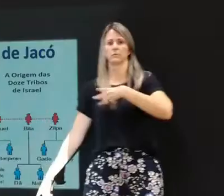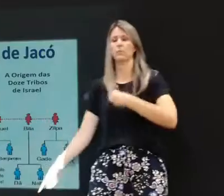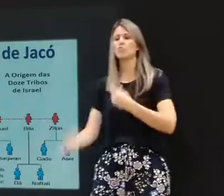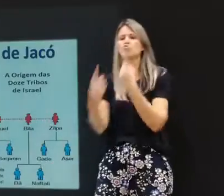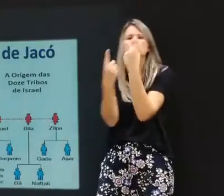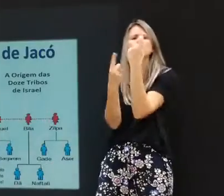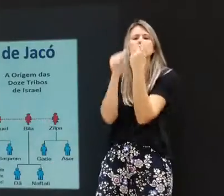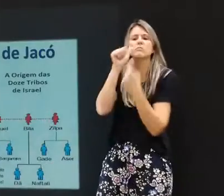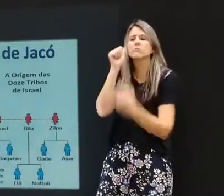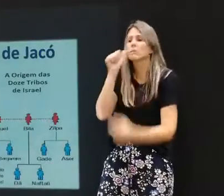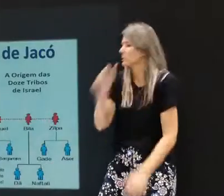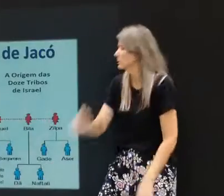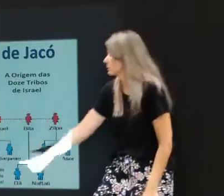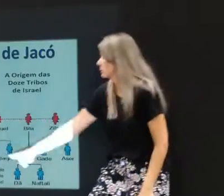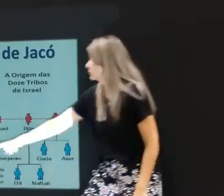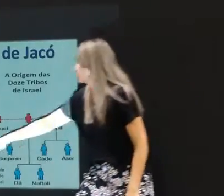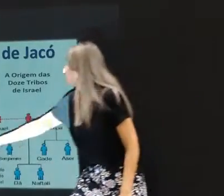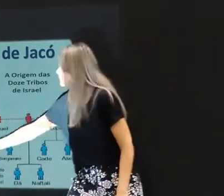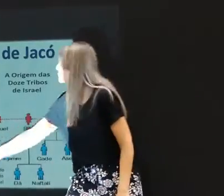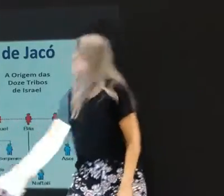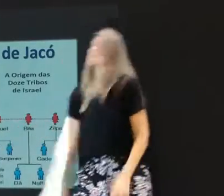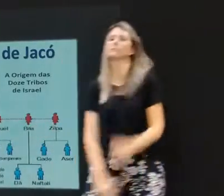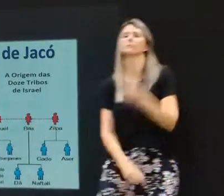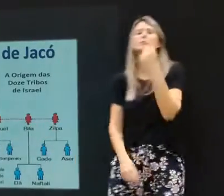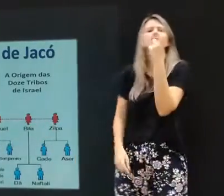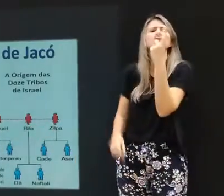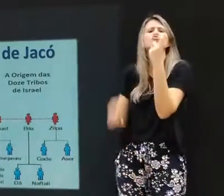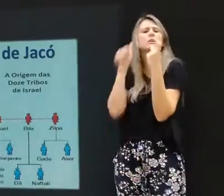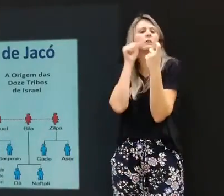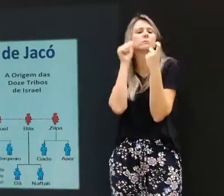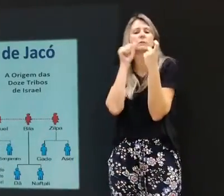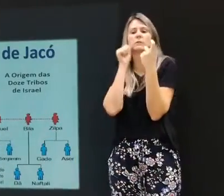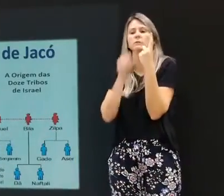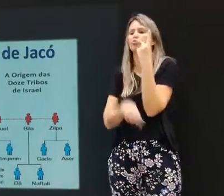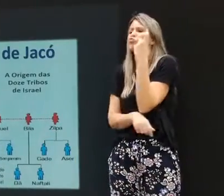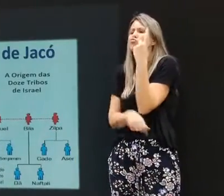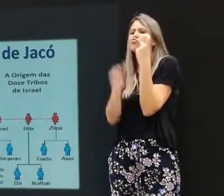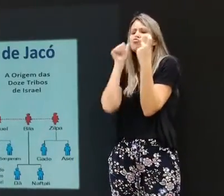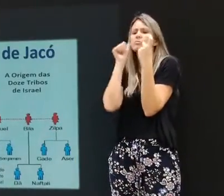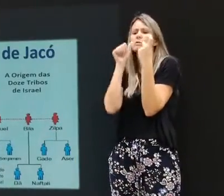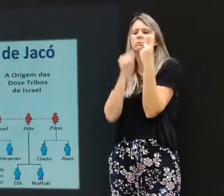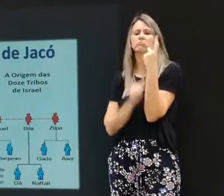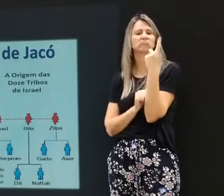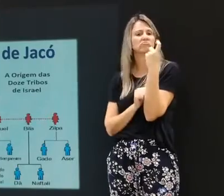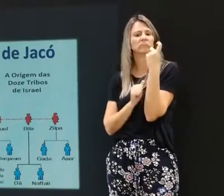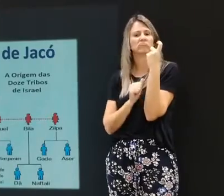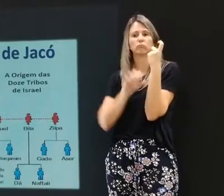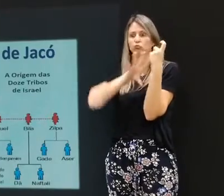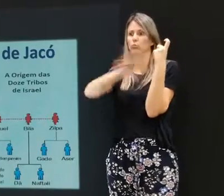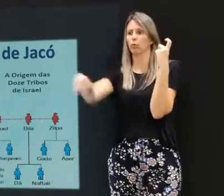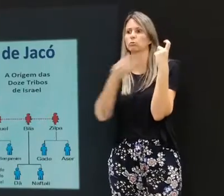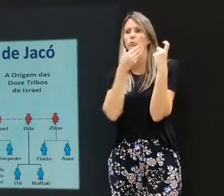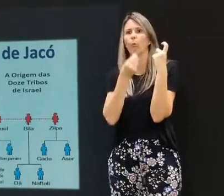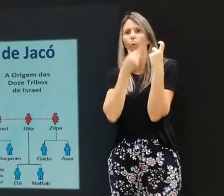os descendentes dele. E teve uma única menina, a Diná, uma única filha. Todos